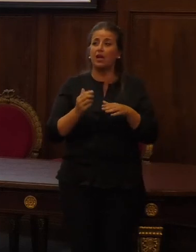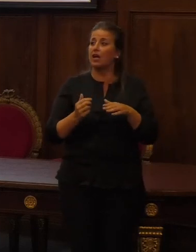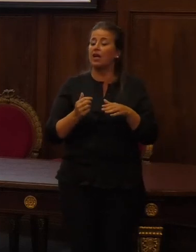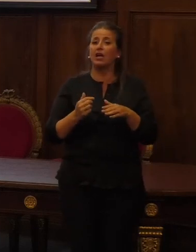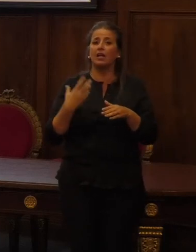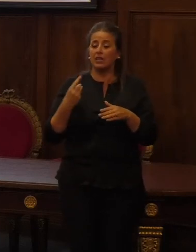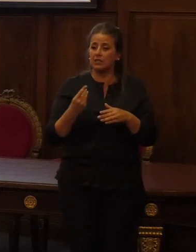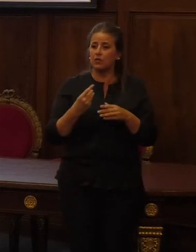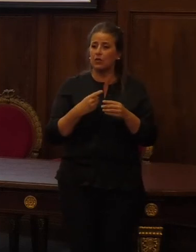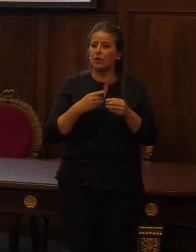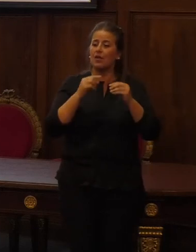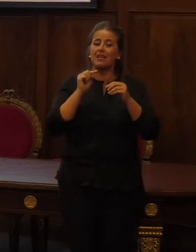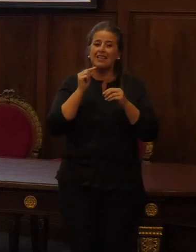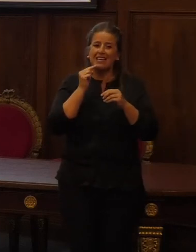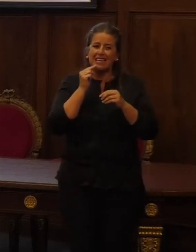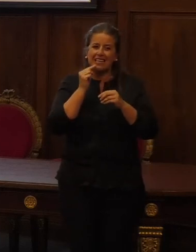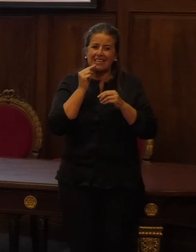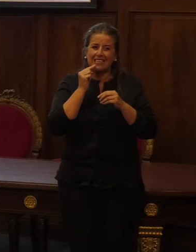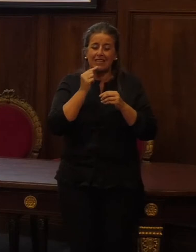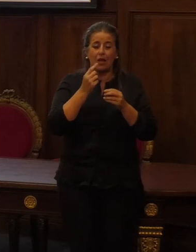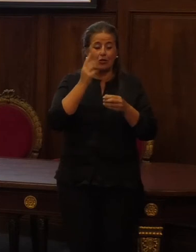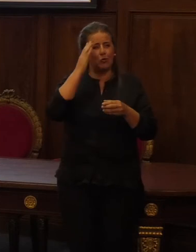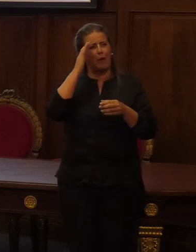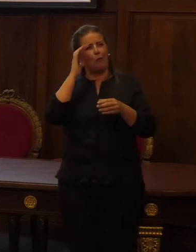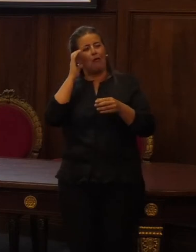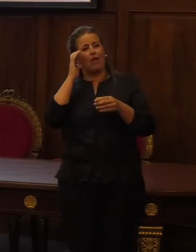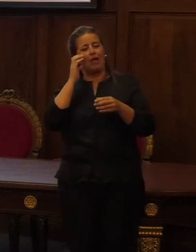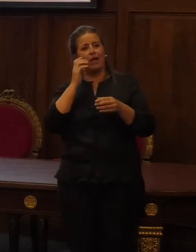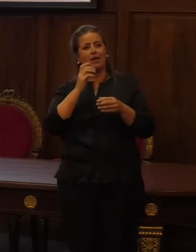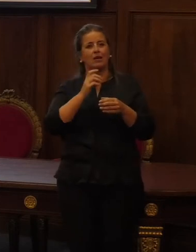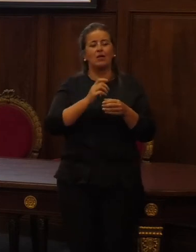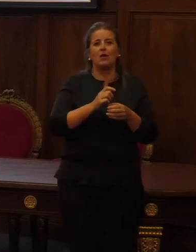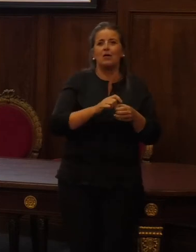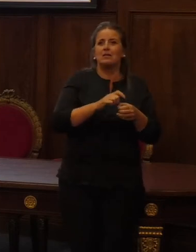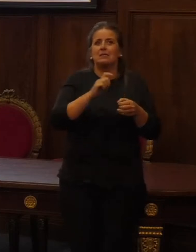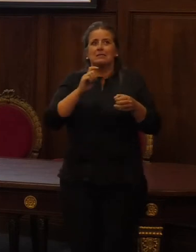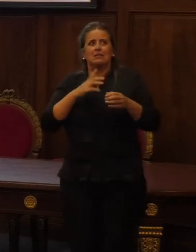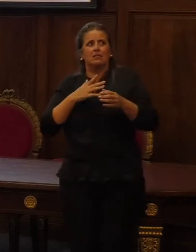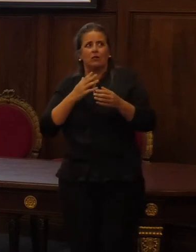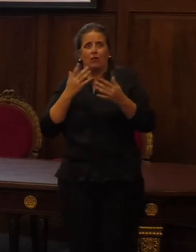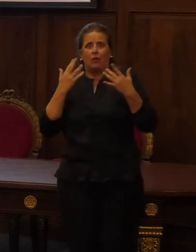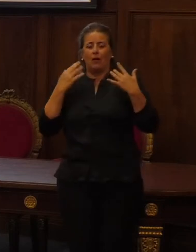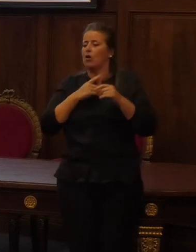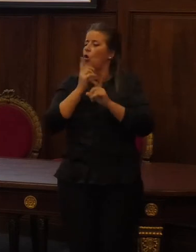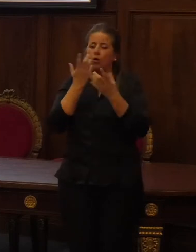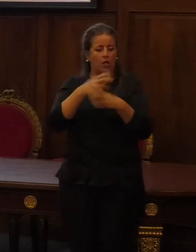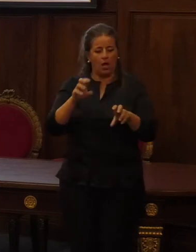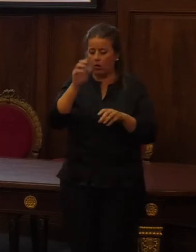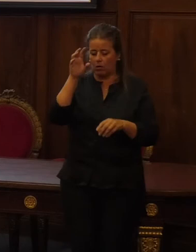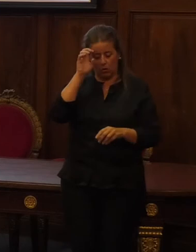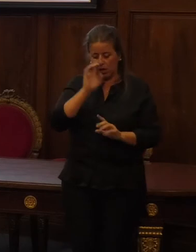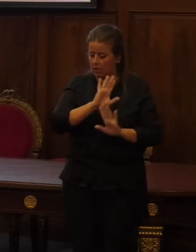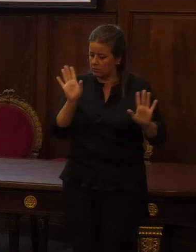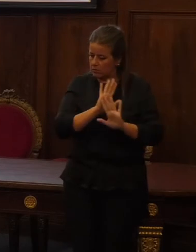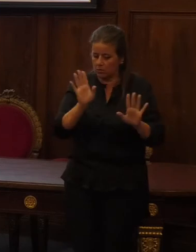acordé que tuvimos que irnos en un acuerdo que no queremos recordar qué sucedió en ese